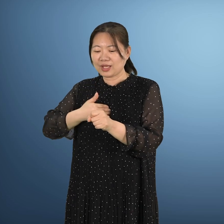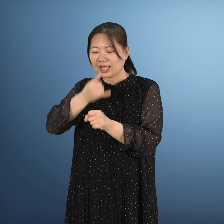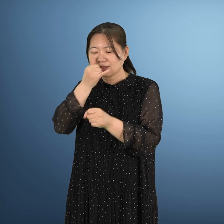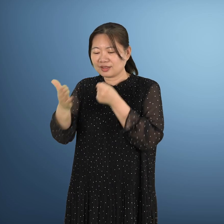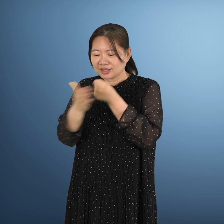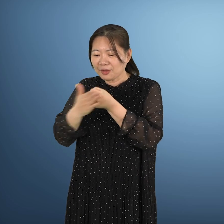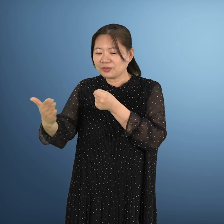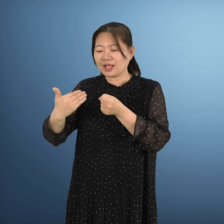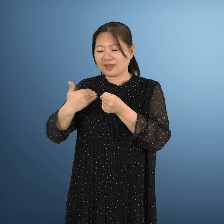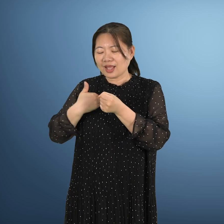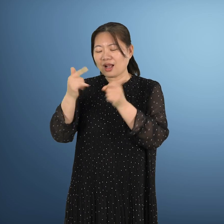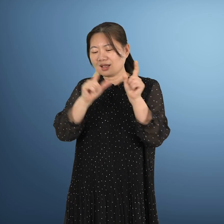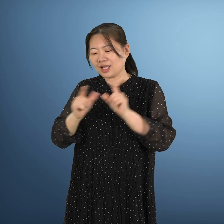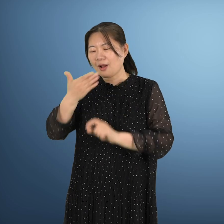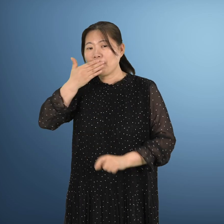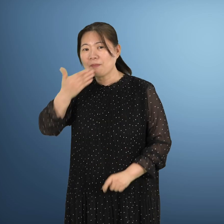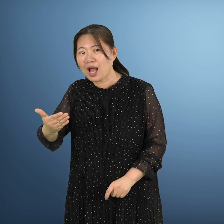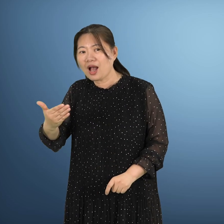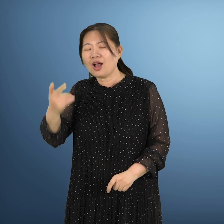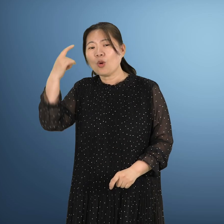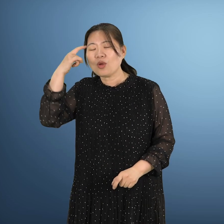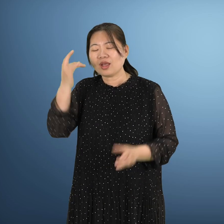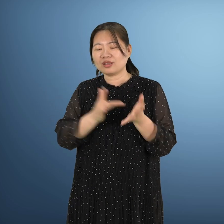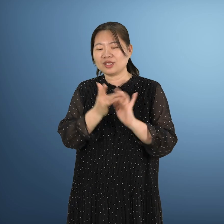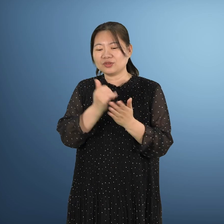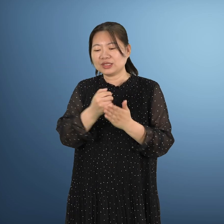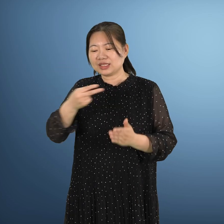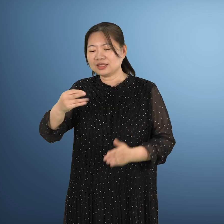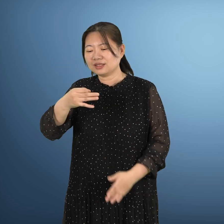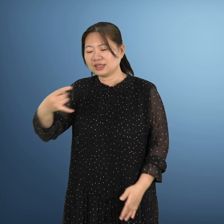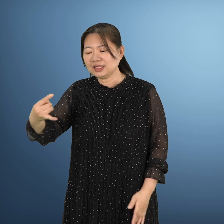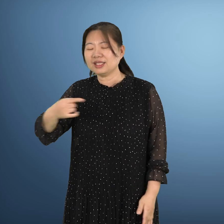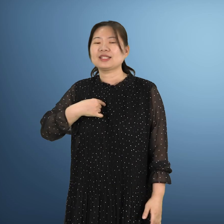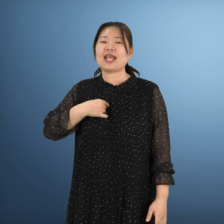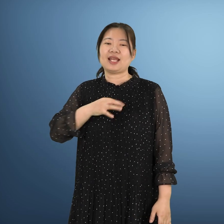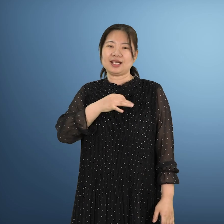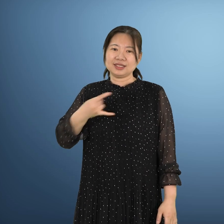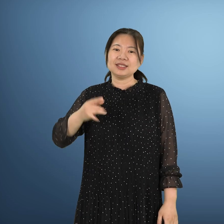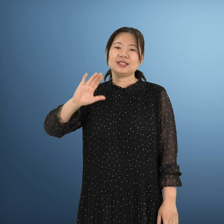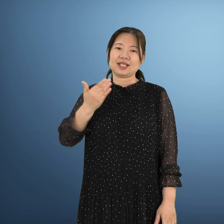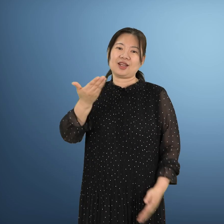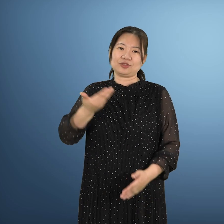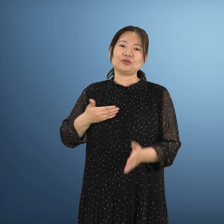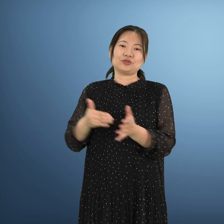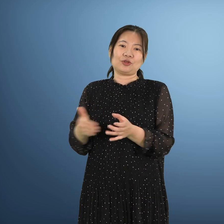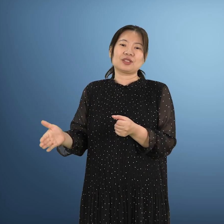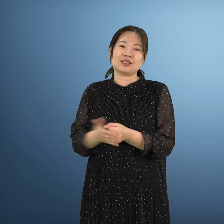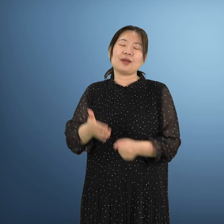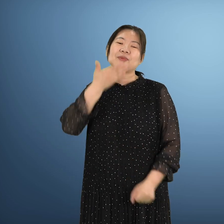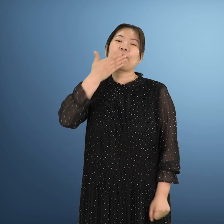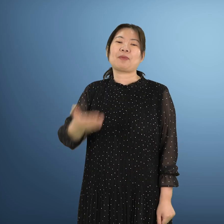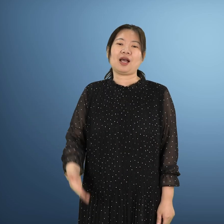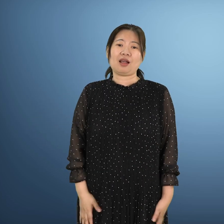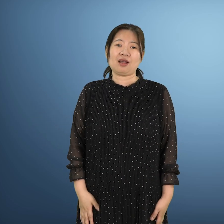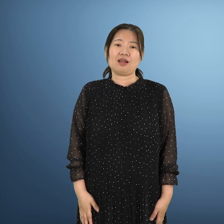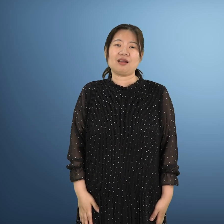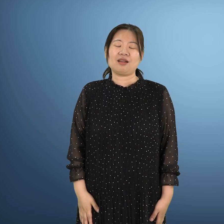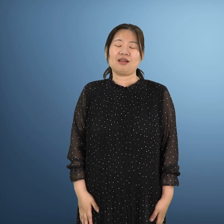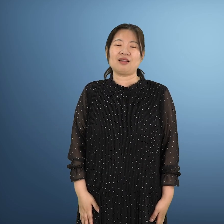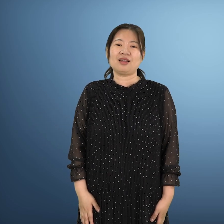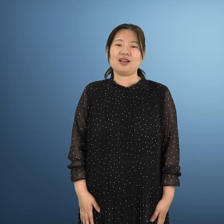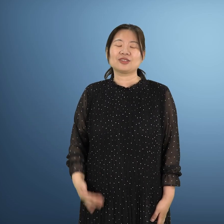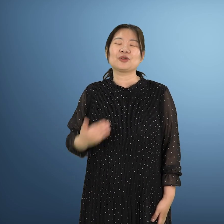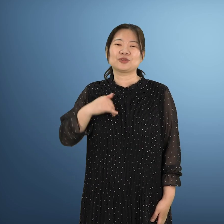거예요. 그분이 우리의 의가 되셨어요. 그게 전부예요. 믿습니까,